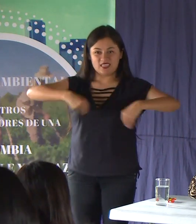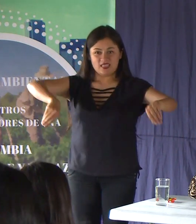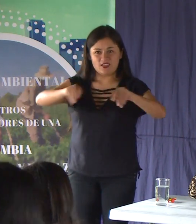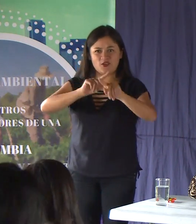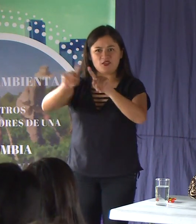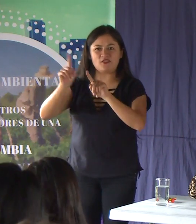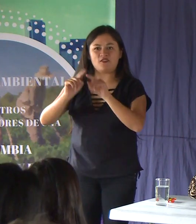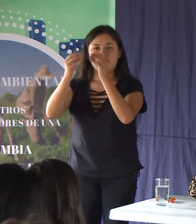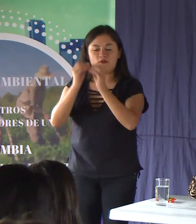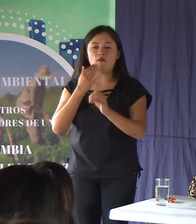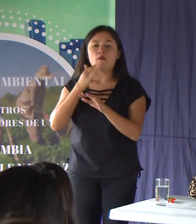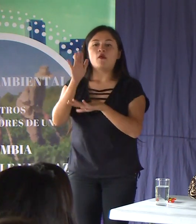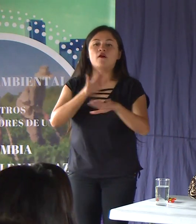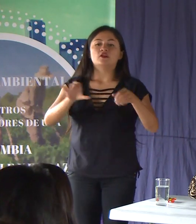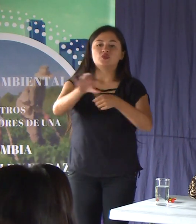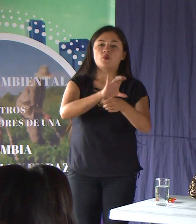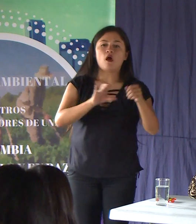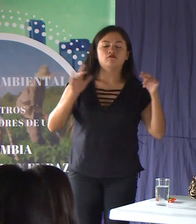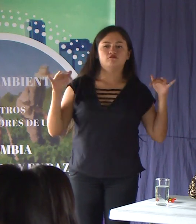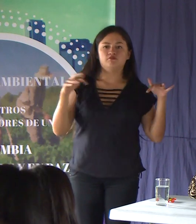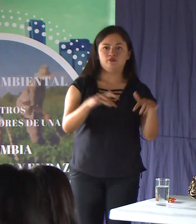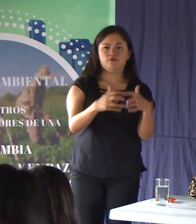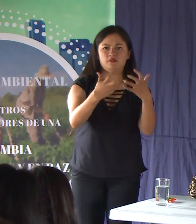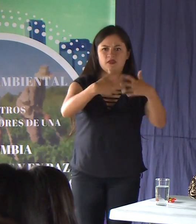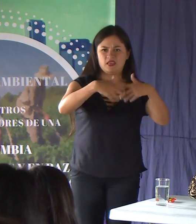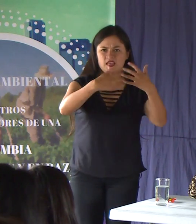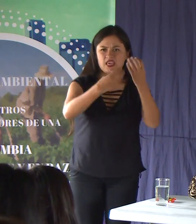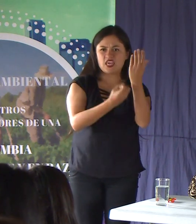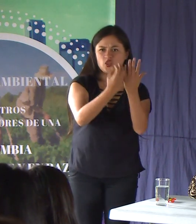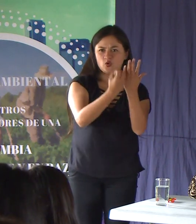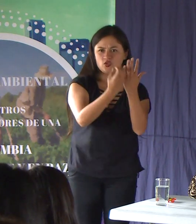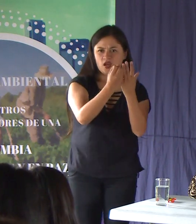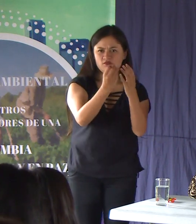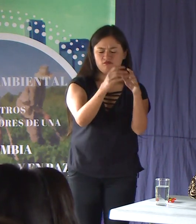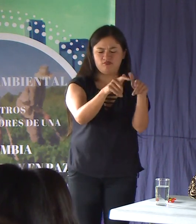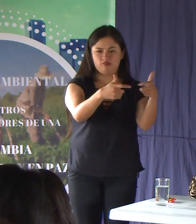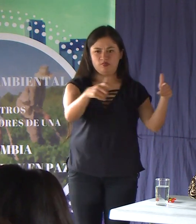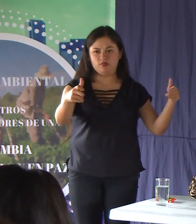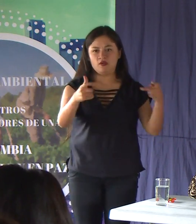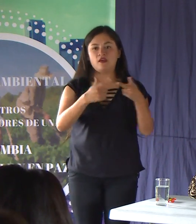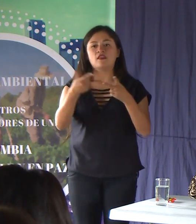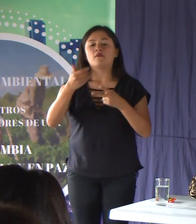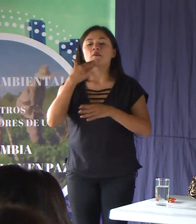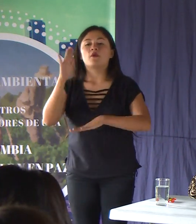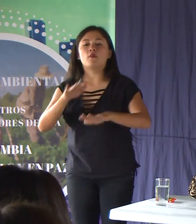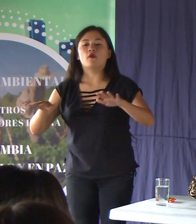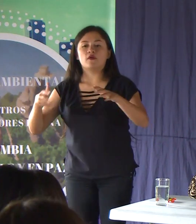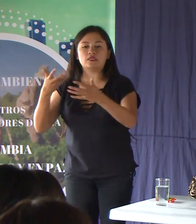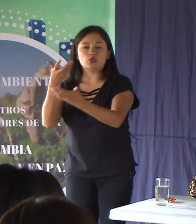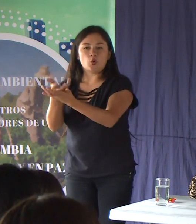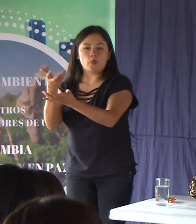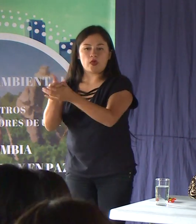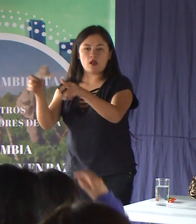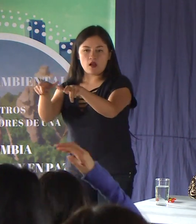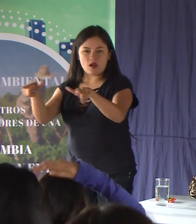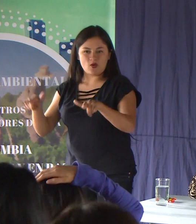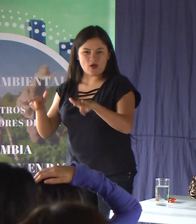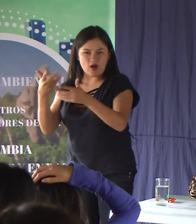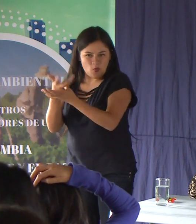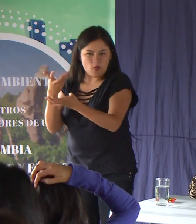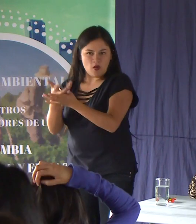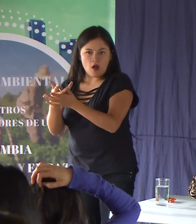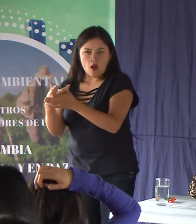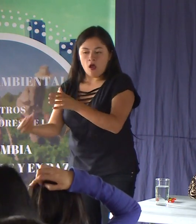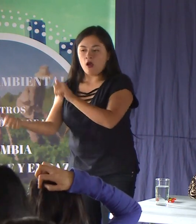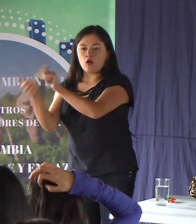se aglomera la industria, encontramos una ciudad en la que se combina los humedales con la construcción de vivienda,